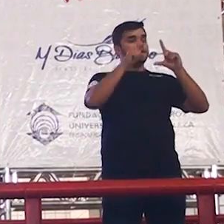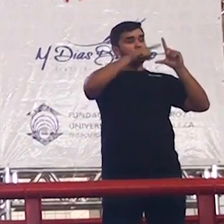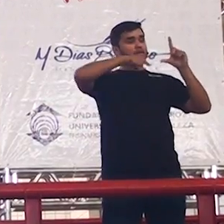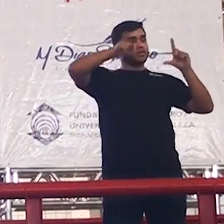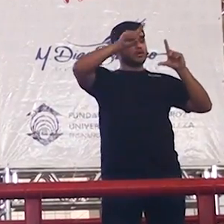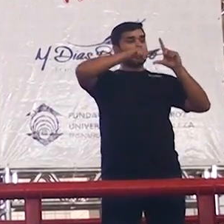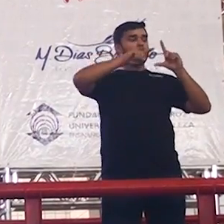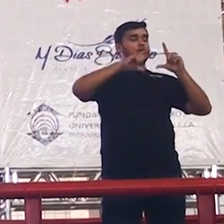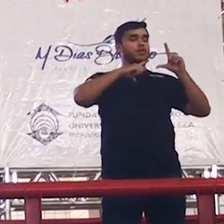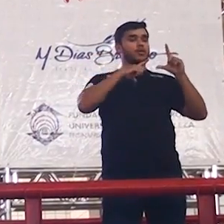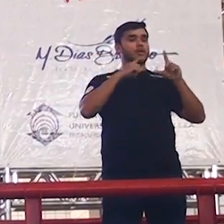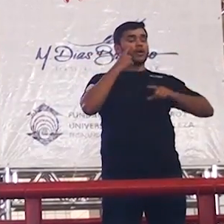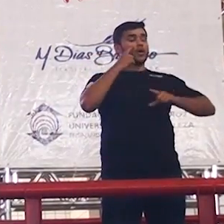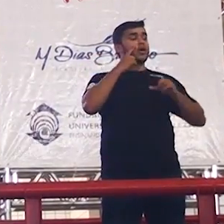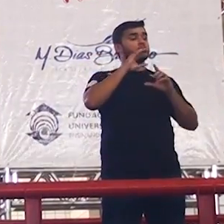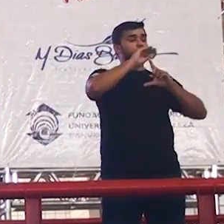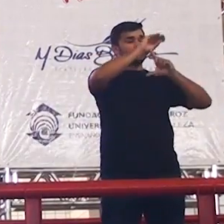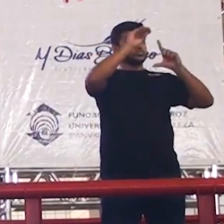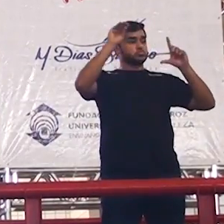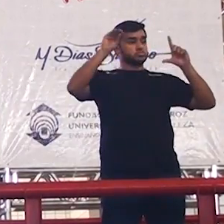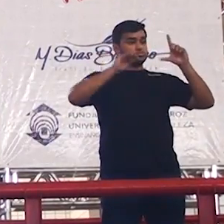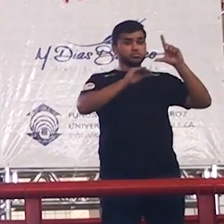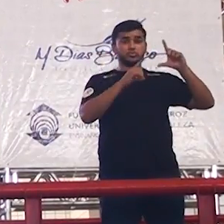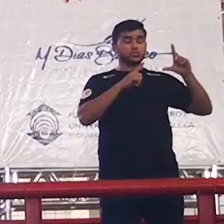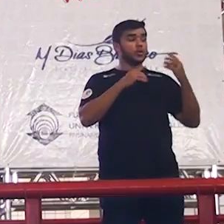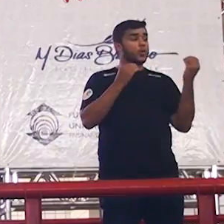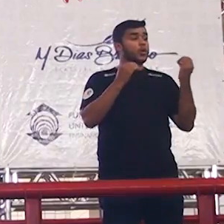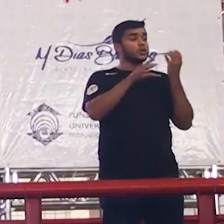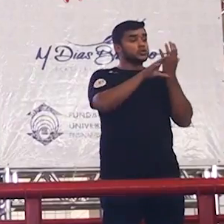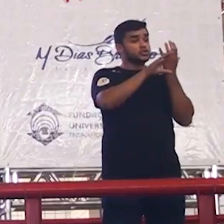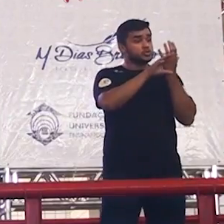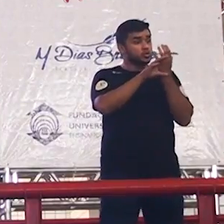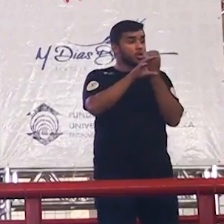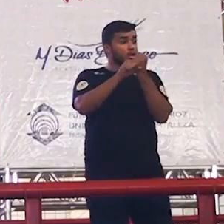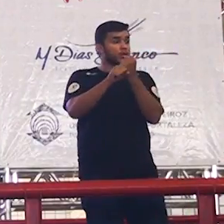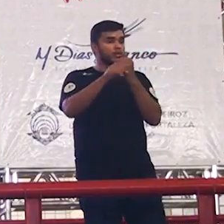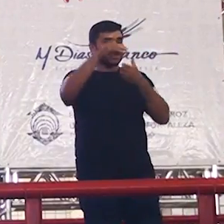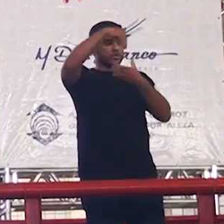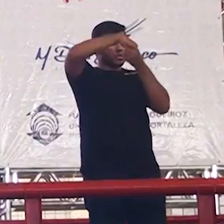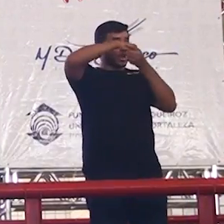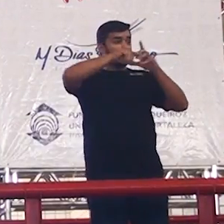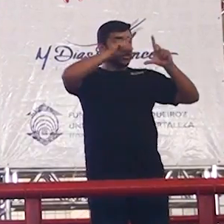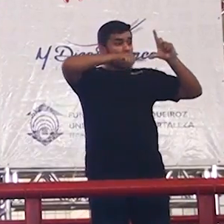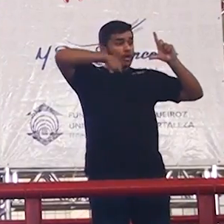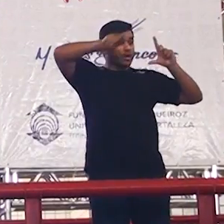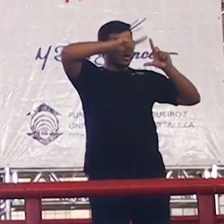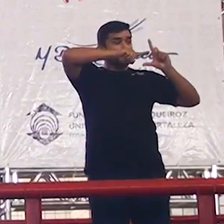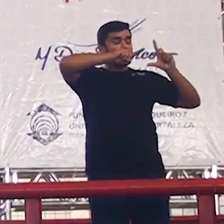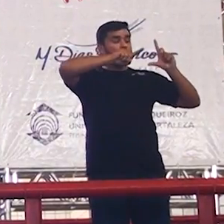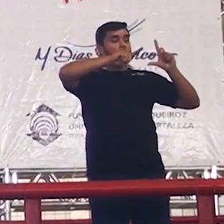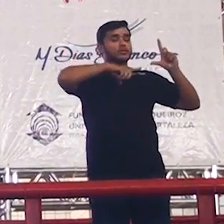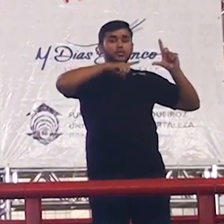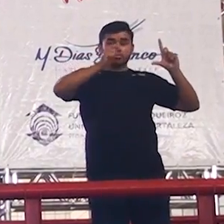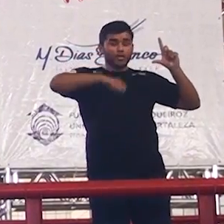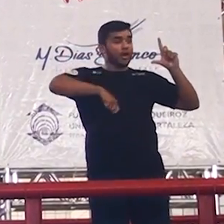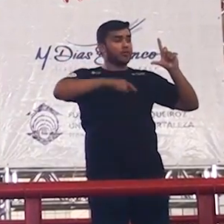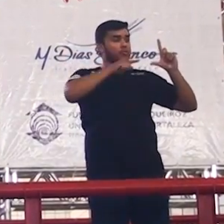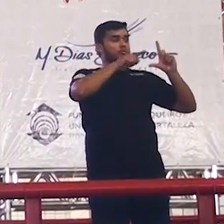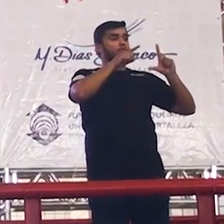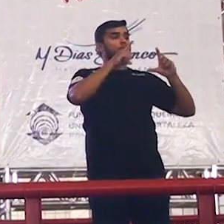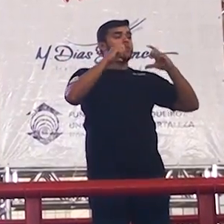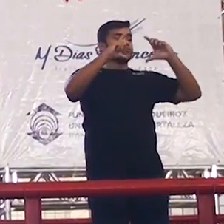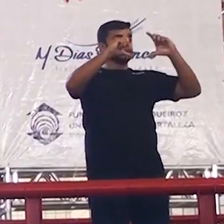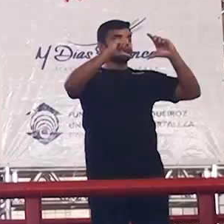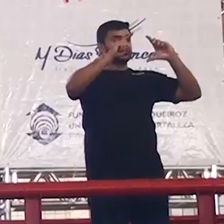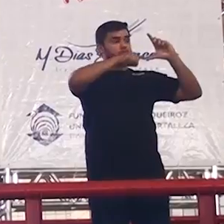sempre que eu tenho um polígono regular, eu consigo inscrever um círculo. E se eu tiver um